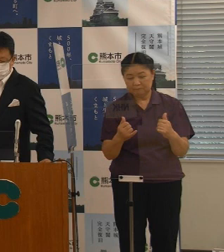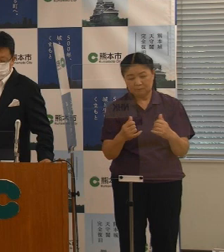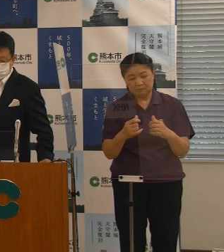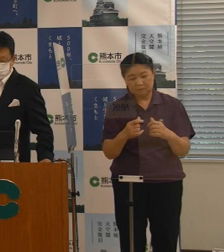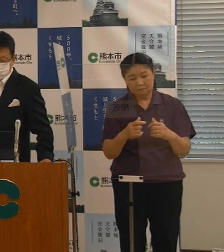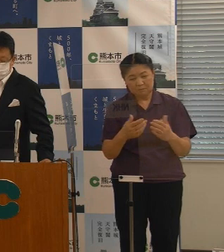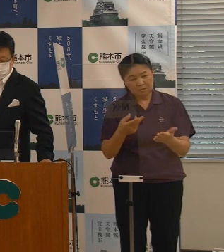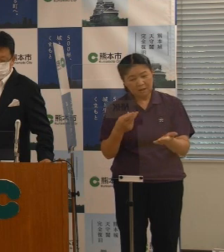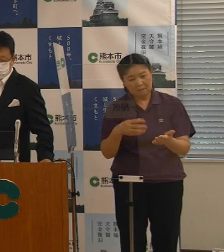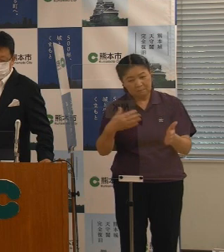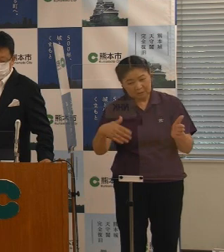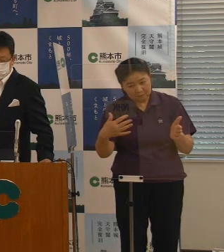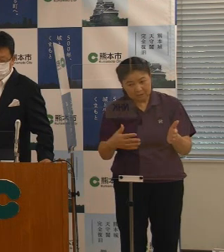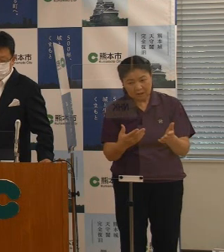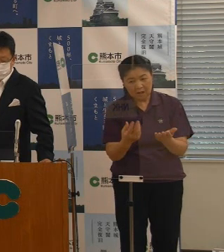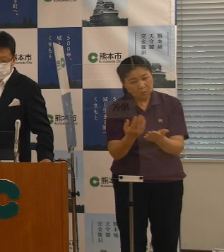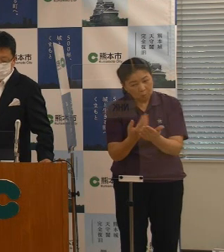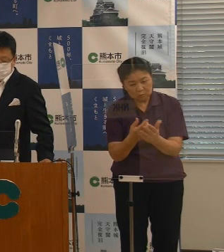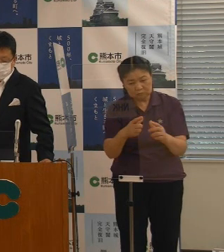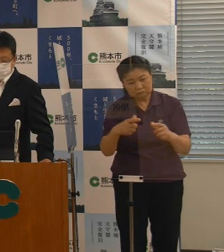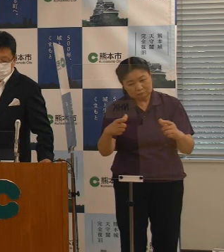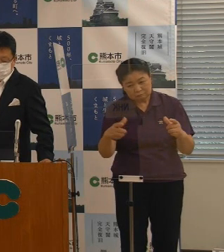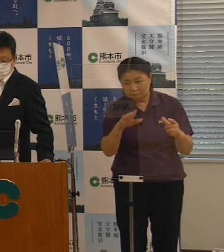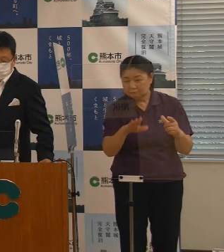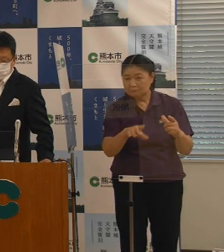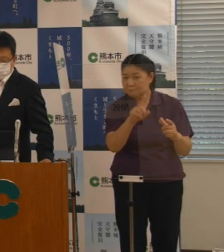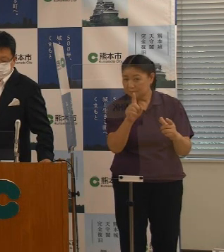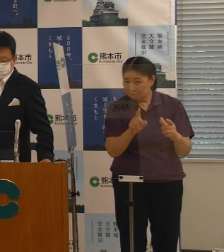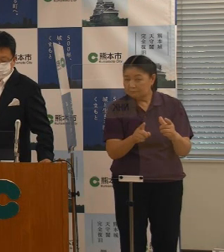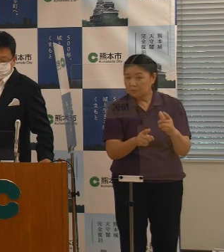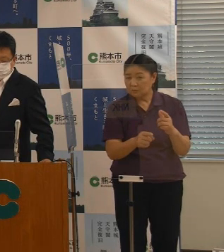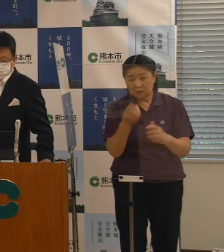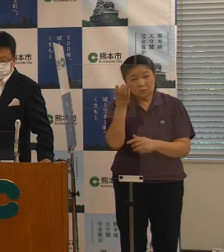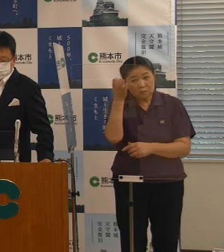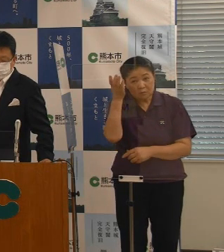ゃる状況になるということでありまして、